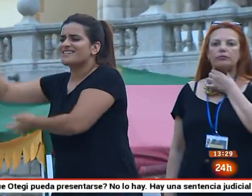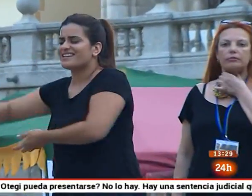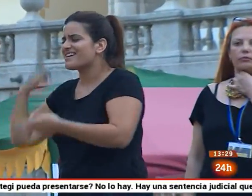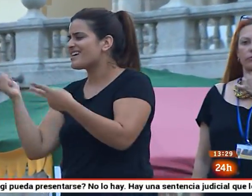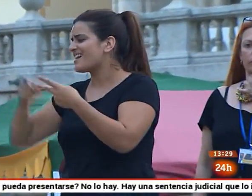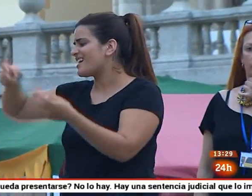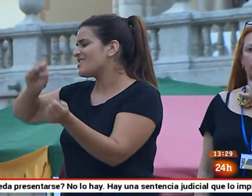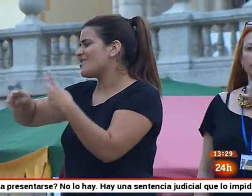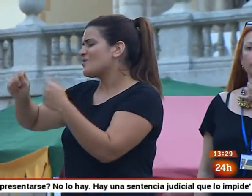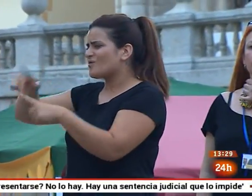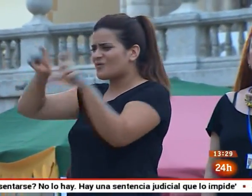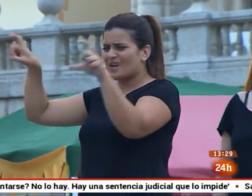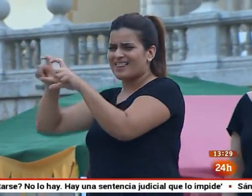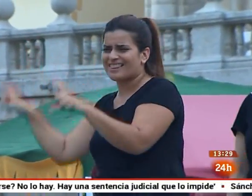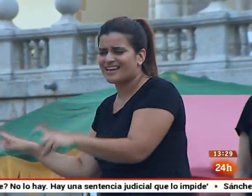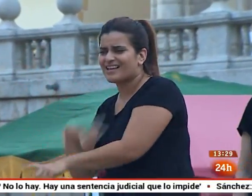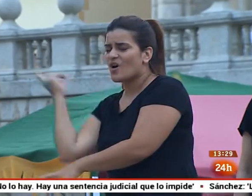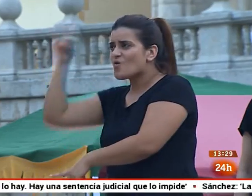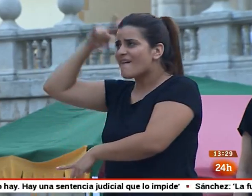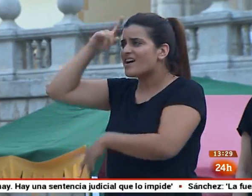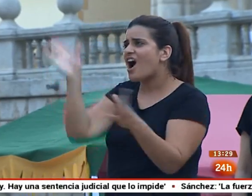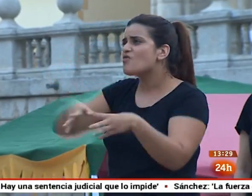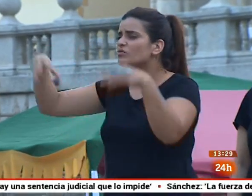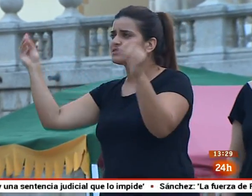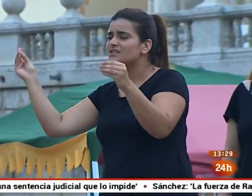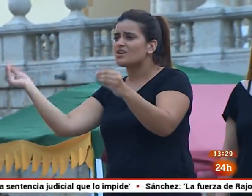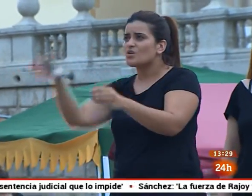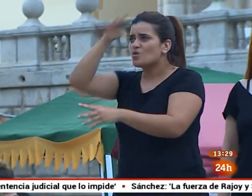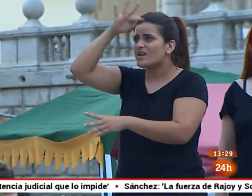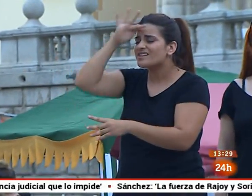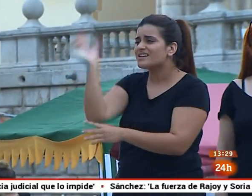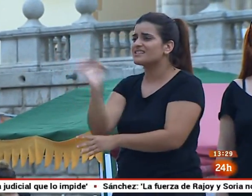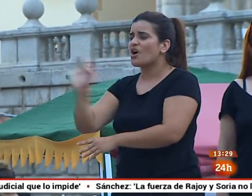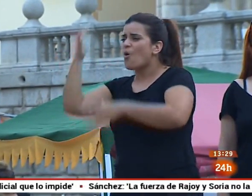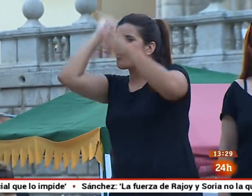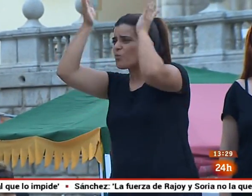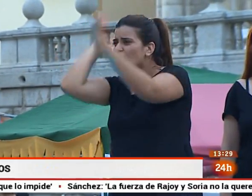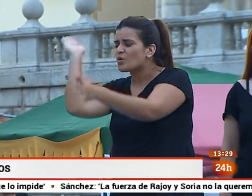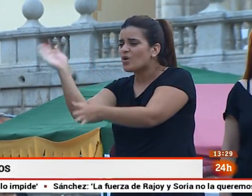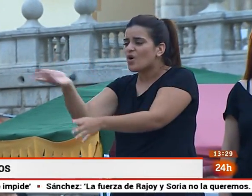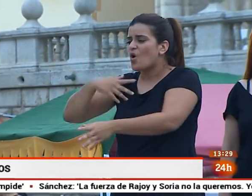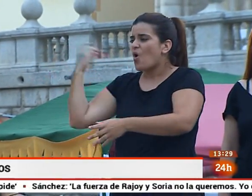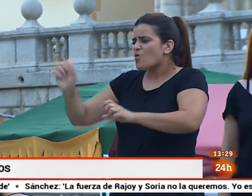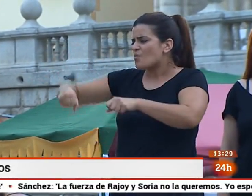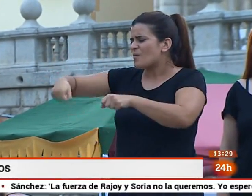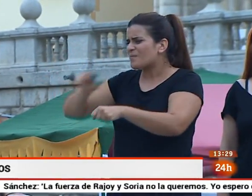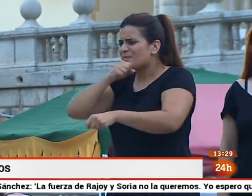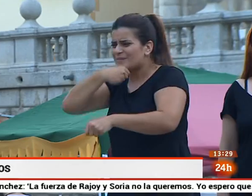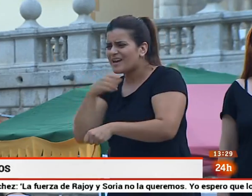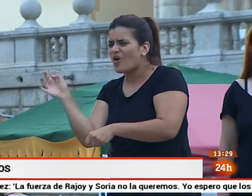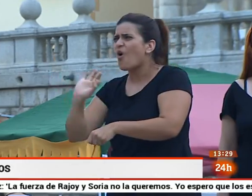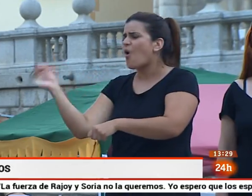no existía, una nueva disciplina en la que los signos van más hilados, son más enfáticos y a veces incluso son nuevos,